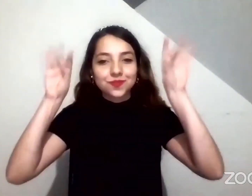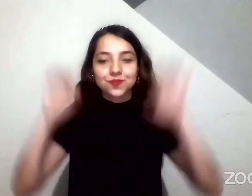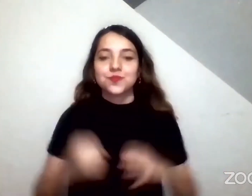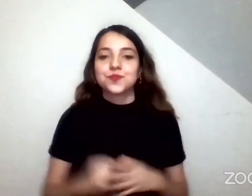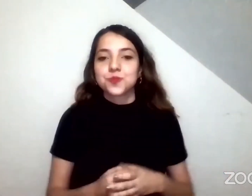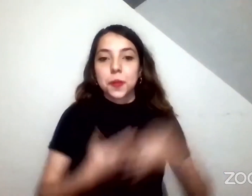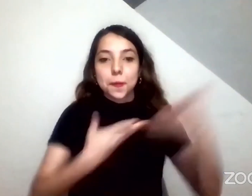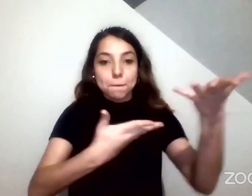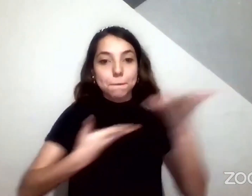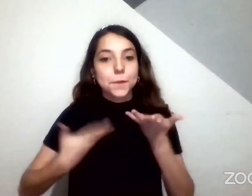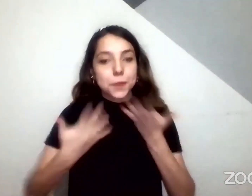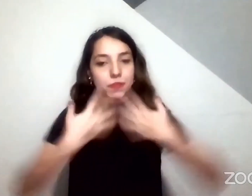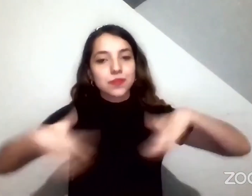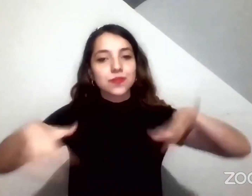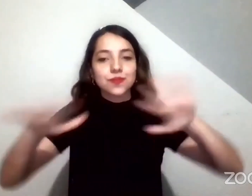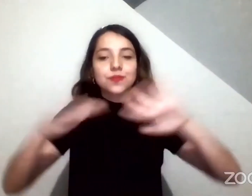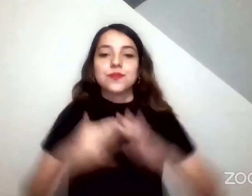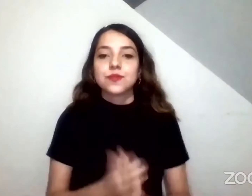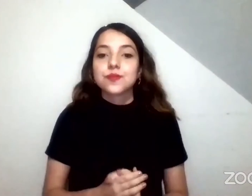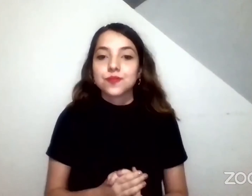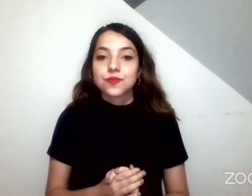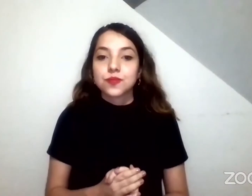Hoje é uma noite especial. Sejam todos bem-vindos.